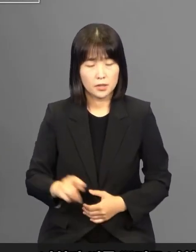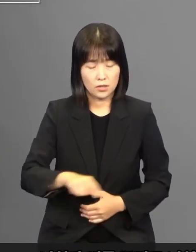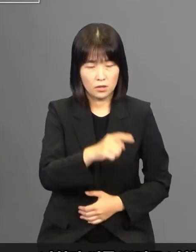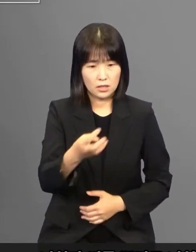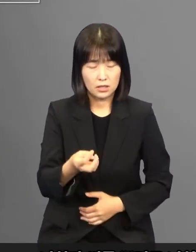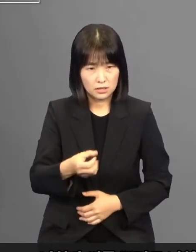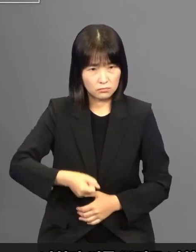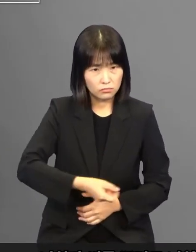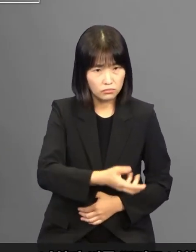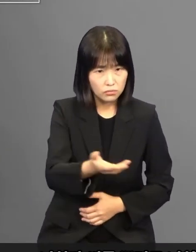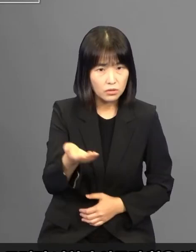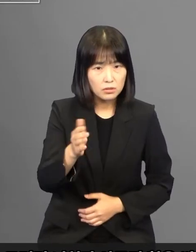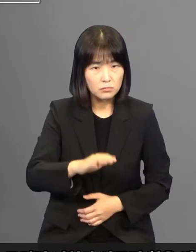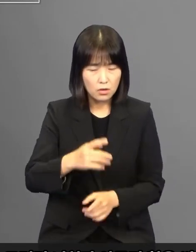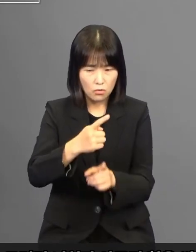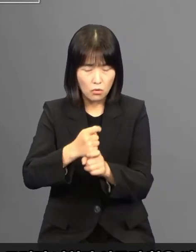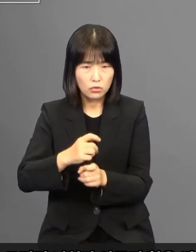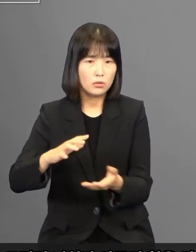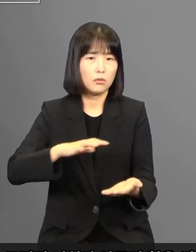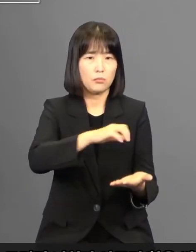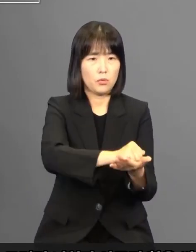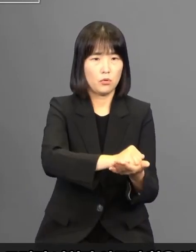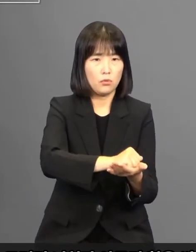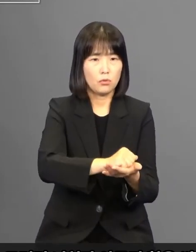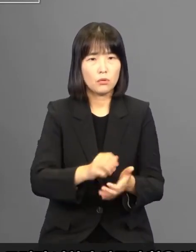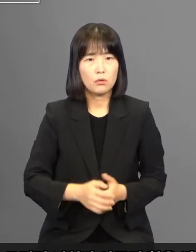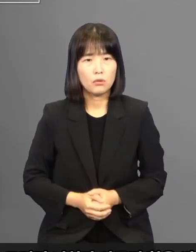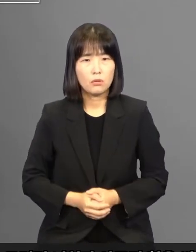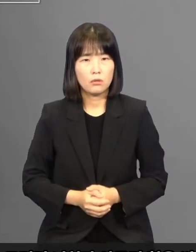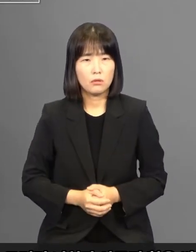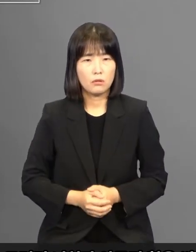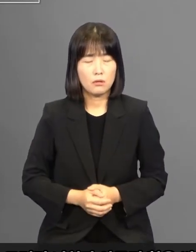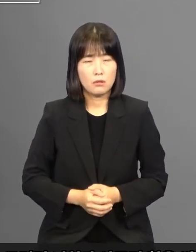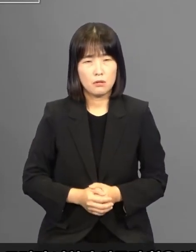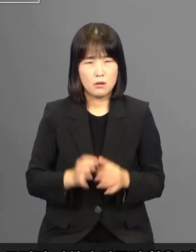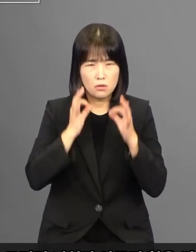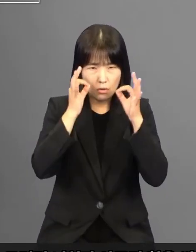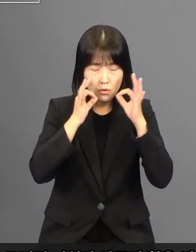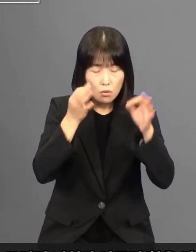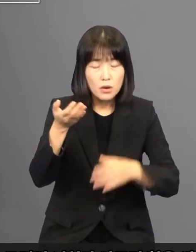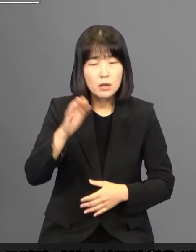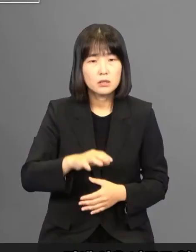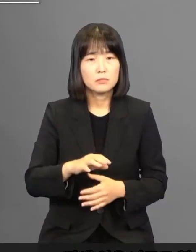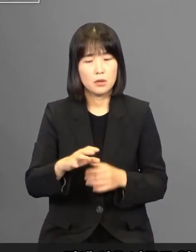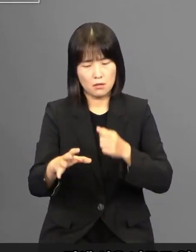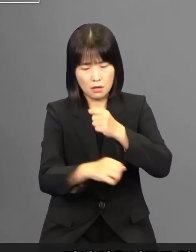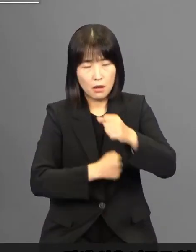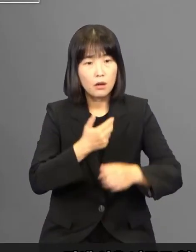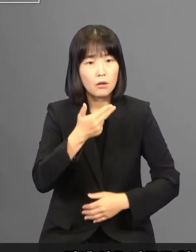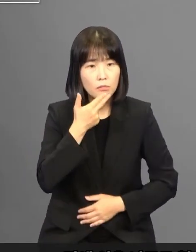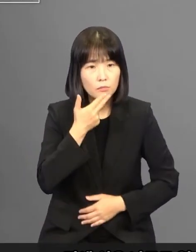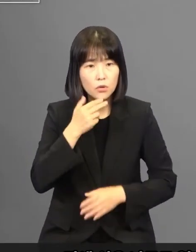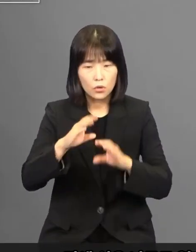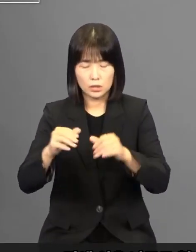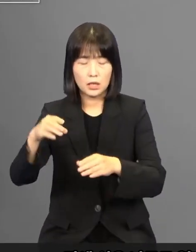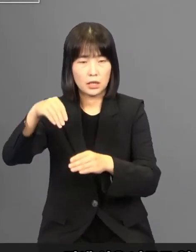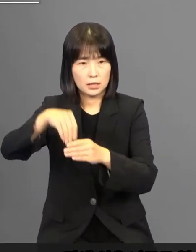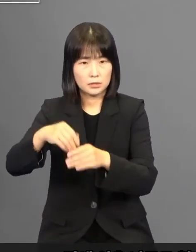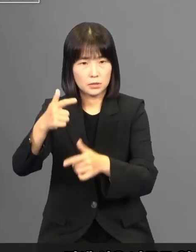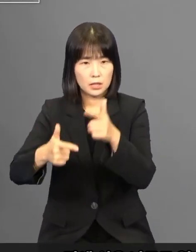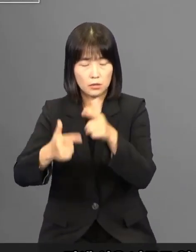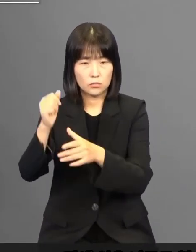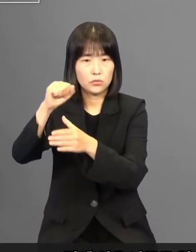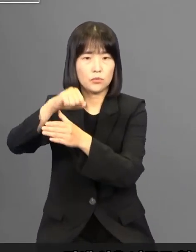너희의 원수들이 와서 먹어버릴 것이고, 그러면 너희가 아무리 힘을 써도 너희의 땅은 소출을 내지 못할 것이고 땅에 심은 나무도